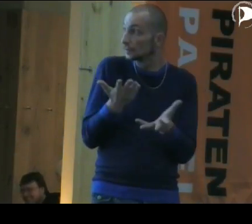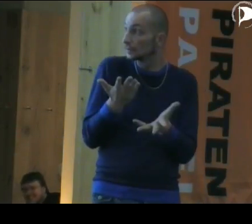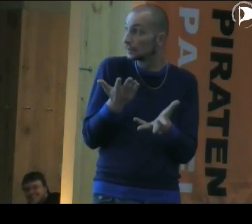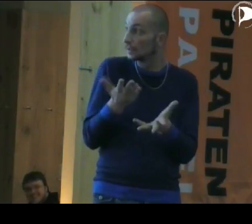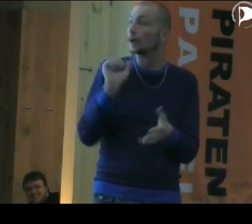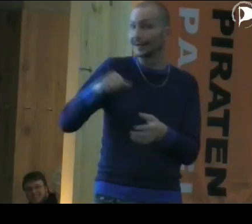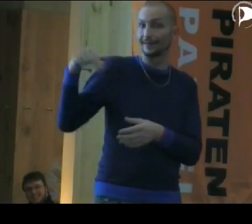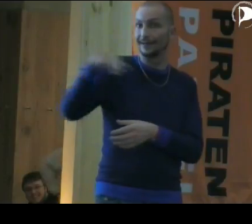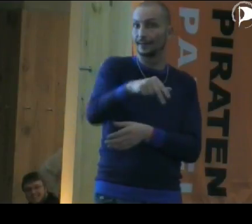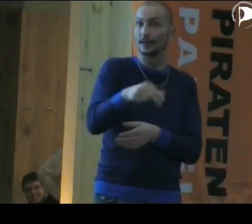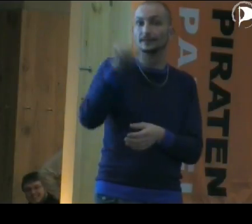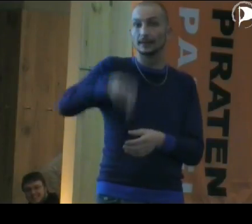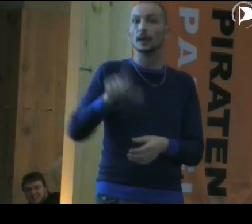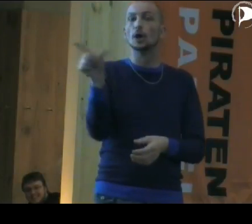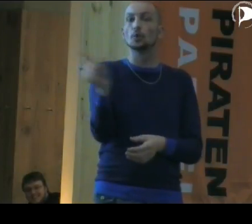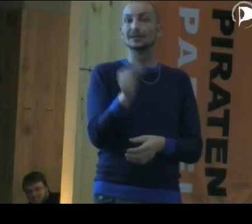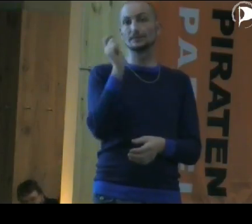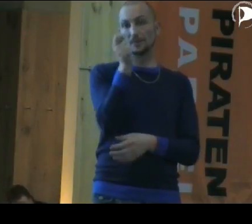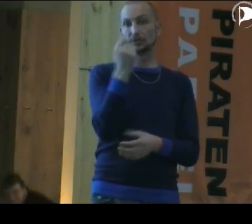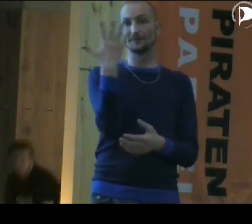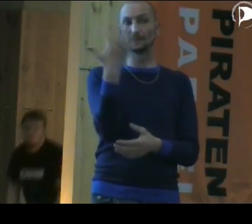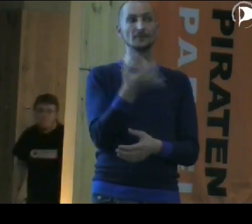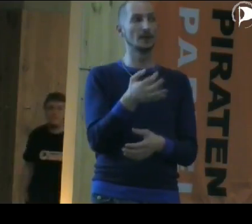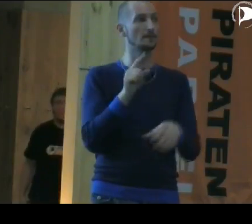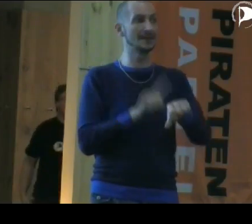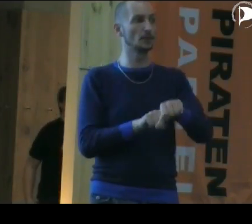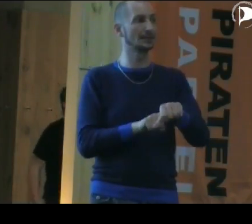untergebenem abwehr kurtz künftigen pause